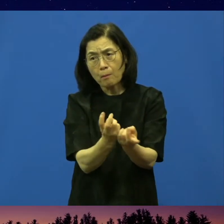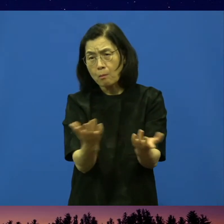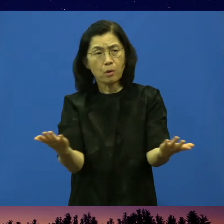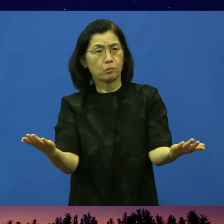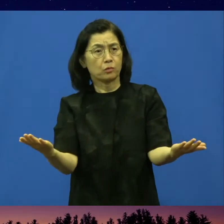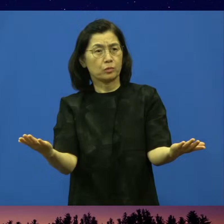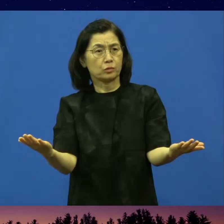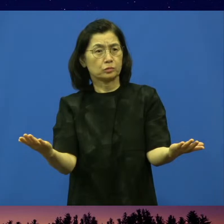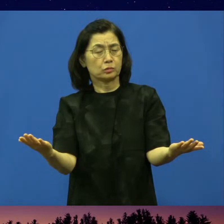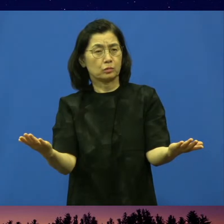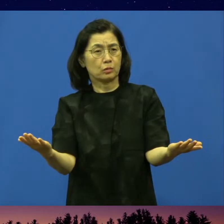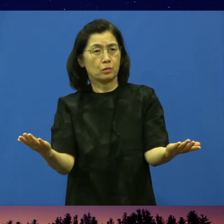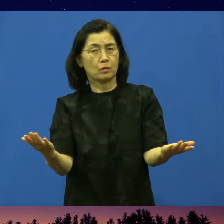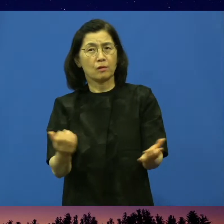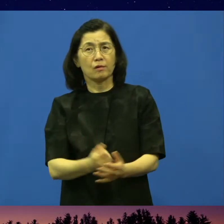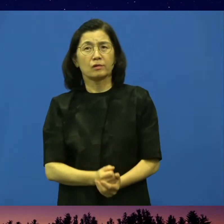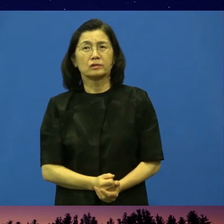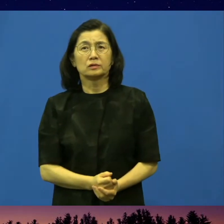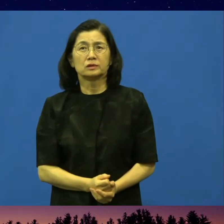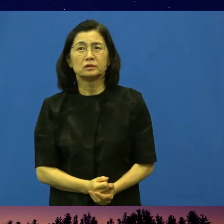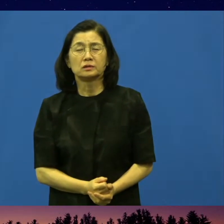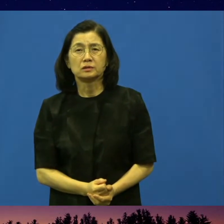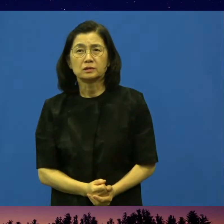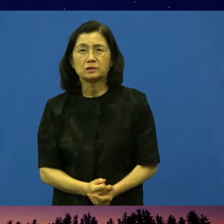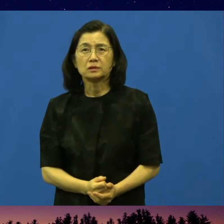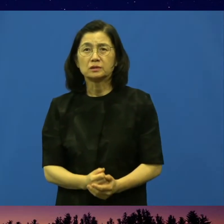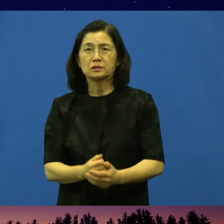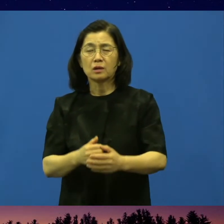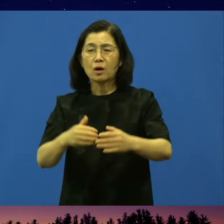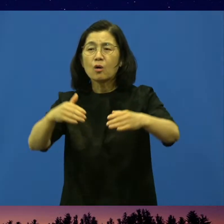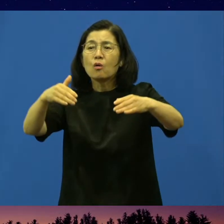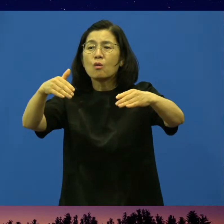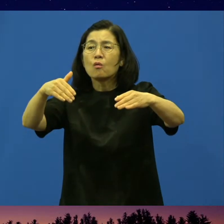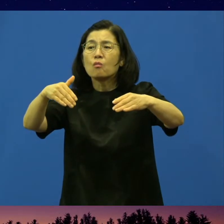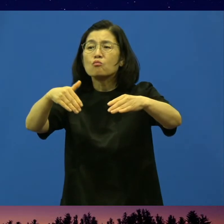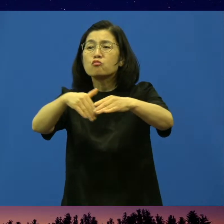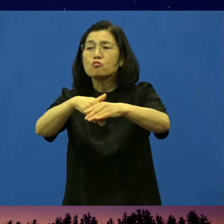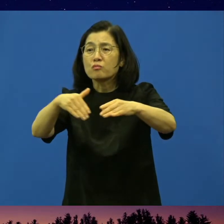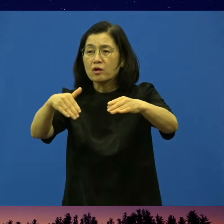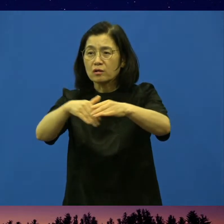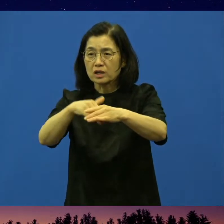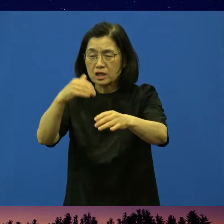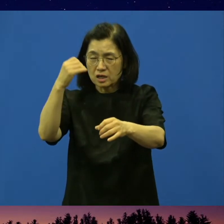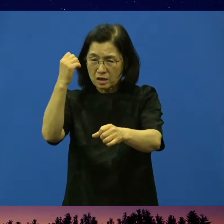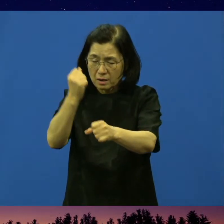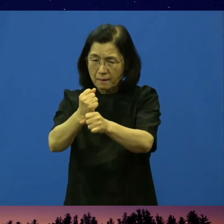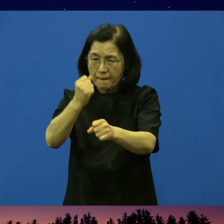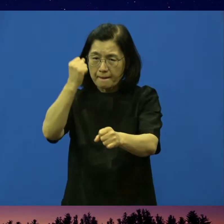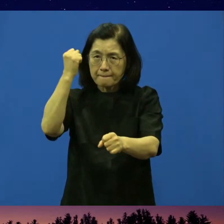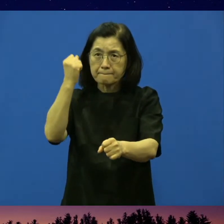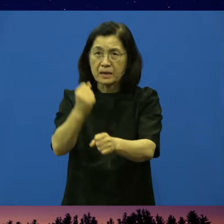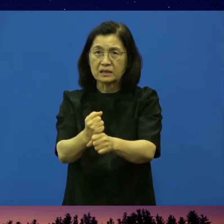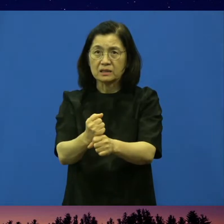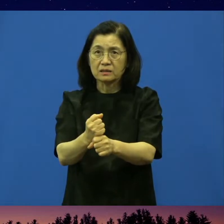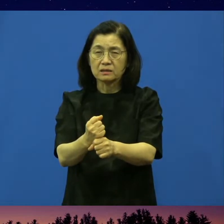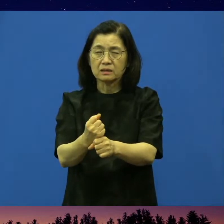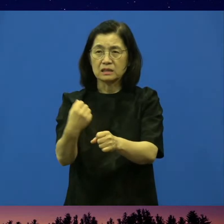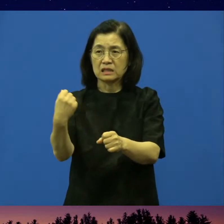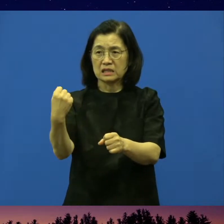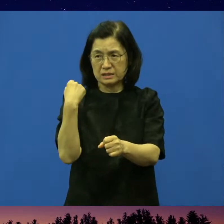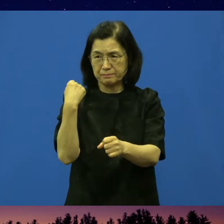그럼 뭘 얘기하죠? 문명의 위용이에요. 문명이 만들어 놓은 위용, 돈의 파워, 국력의